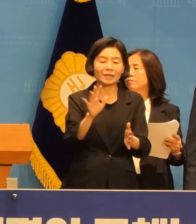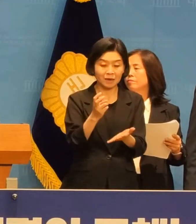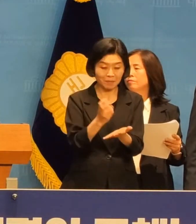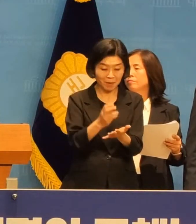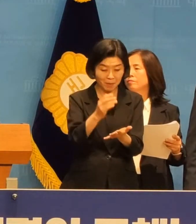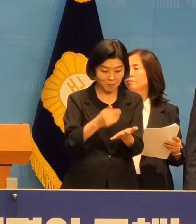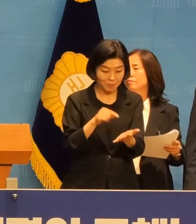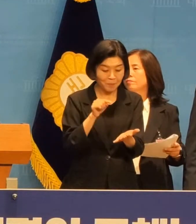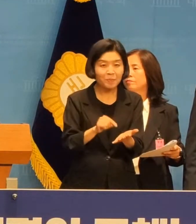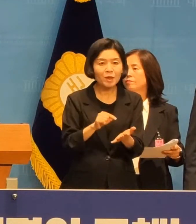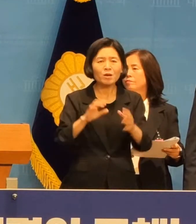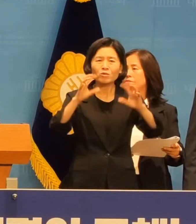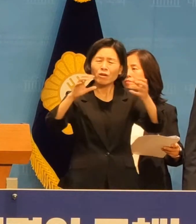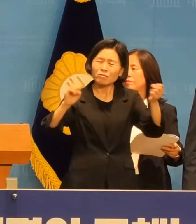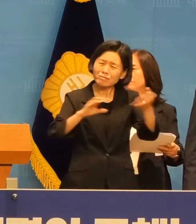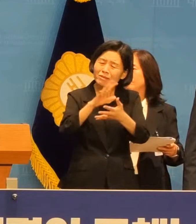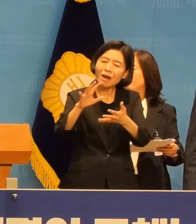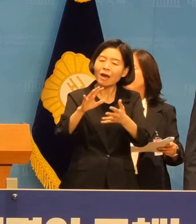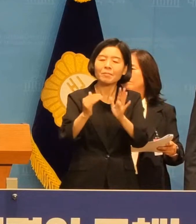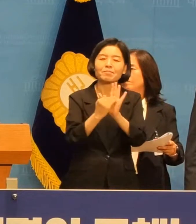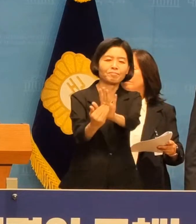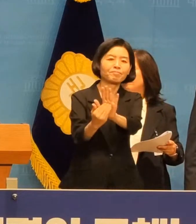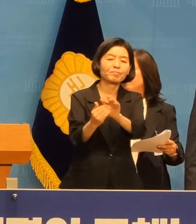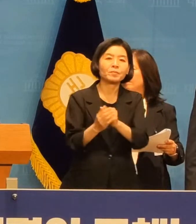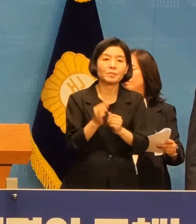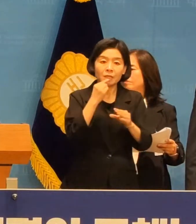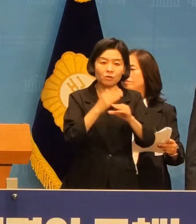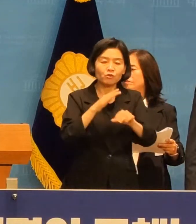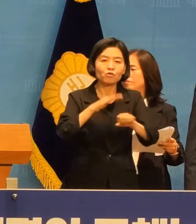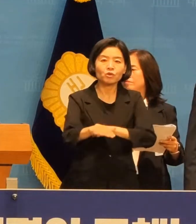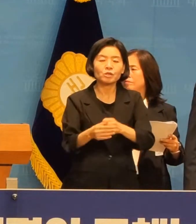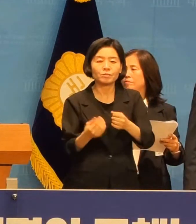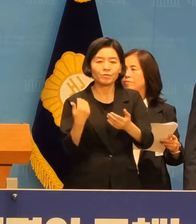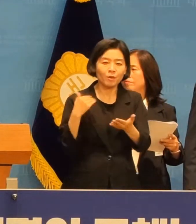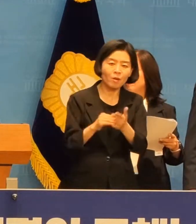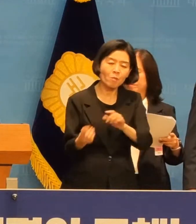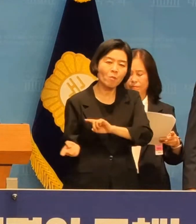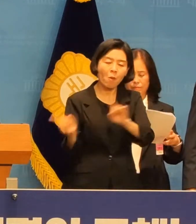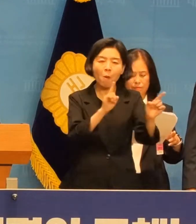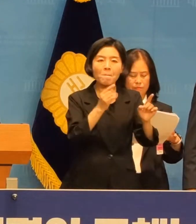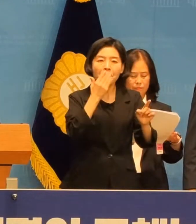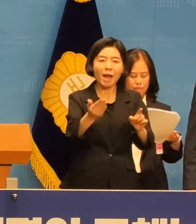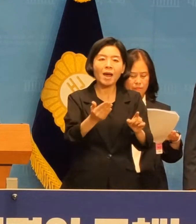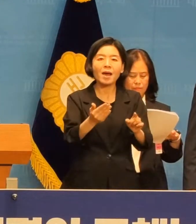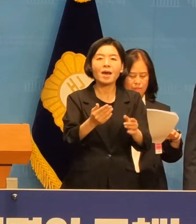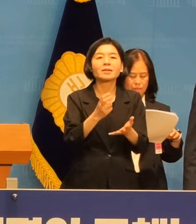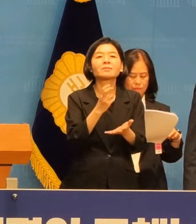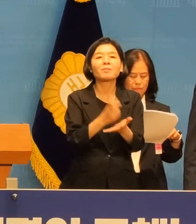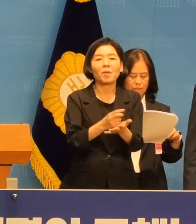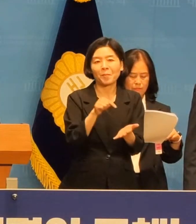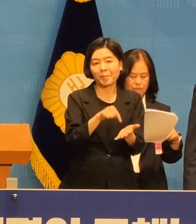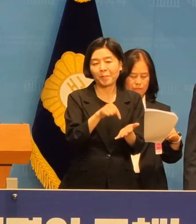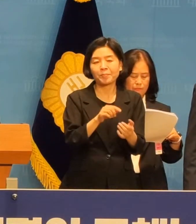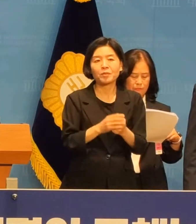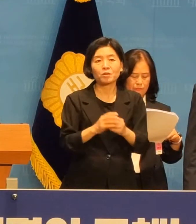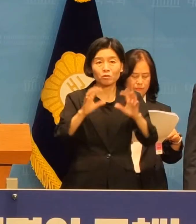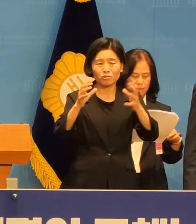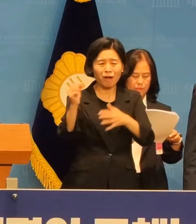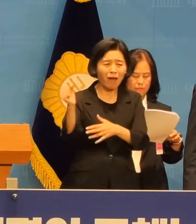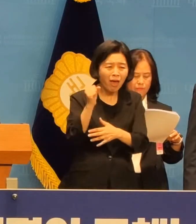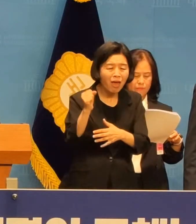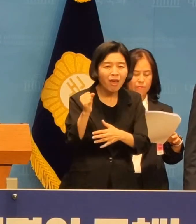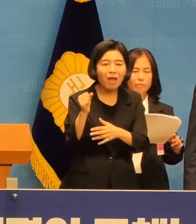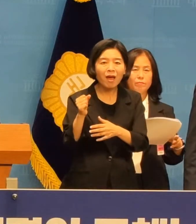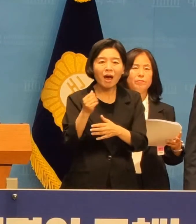법은 국가 혼란을 방지하고 민주주의를 회복하는 제도적 백신입니다. 국가가 흔들릴